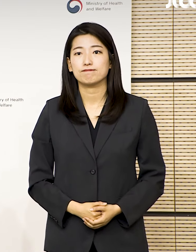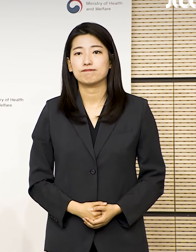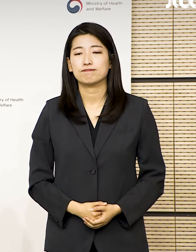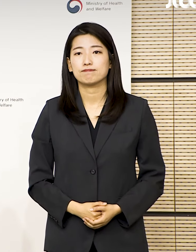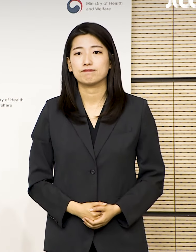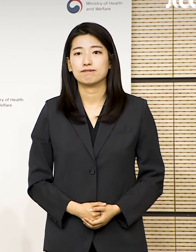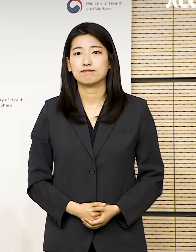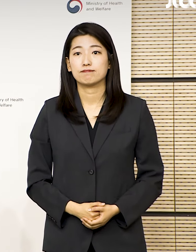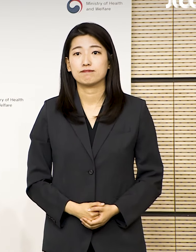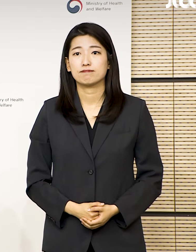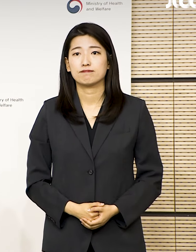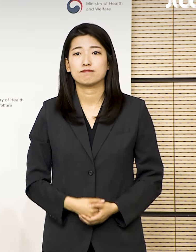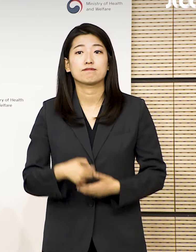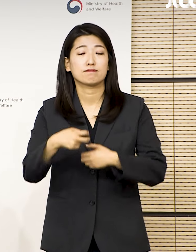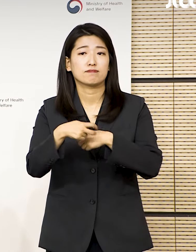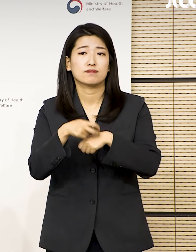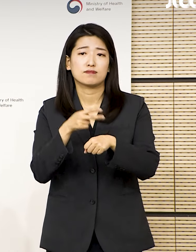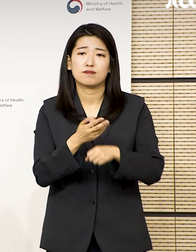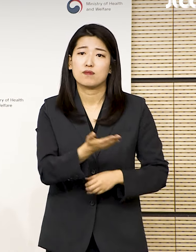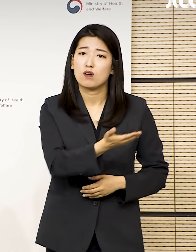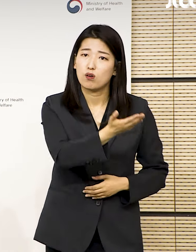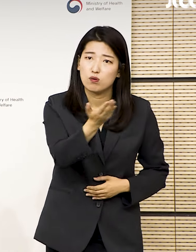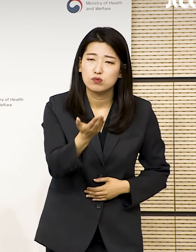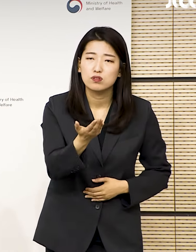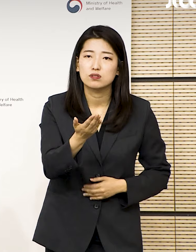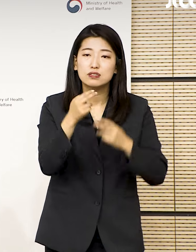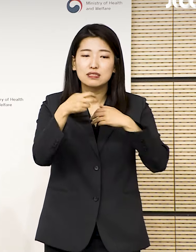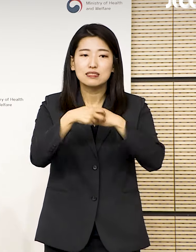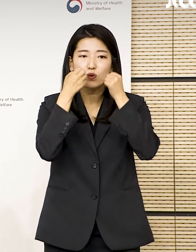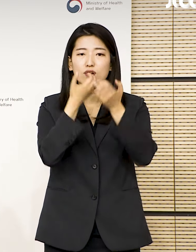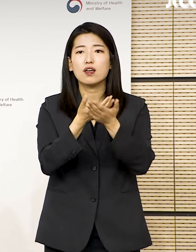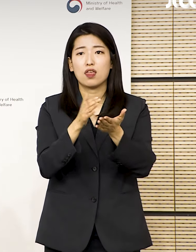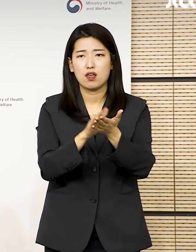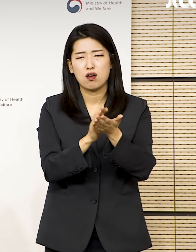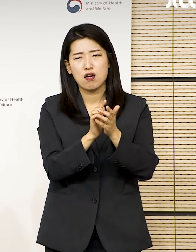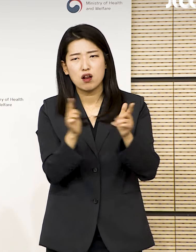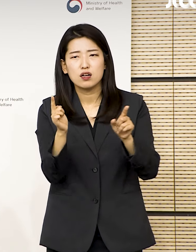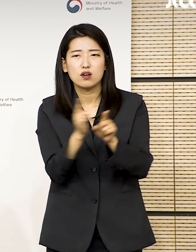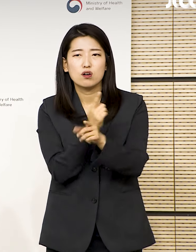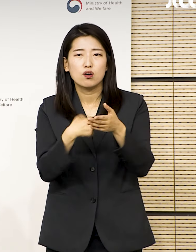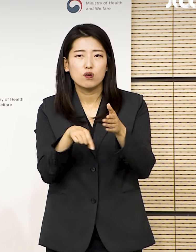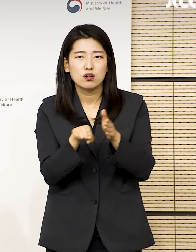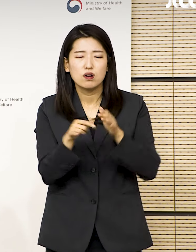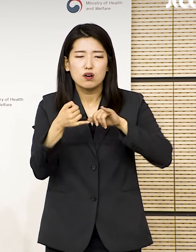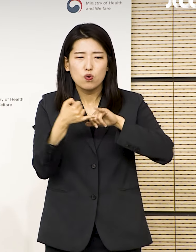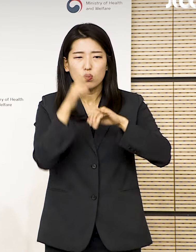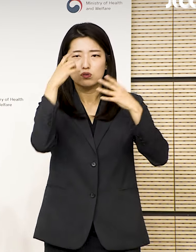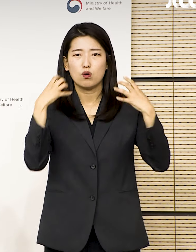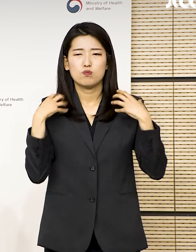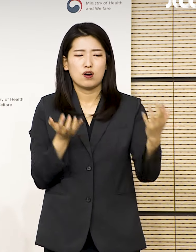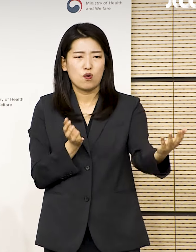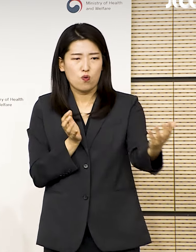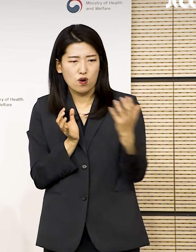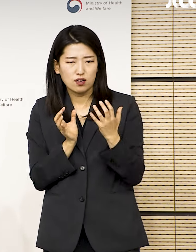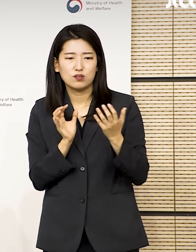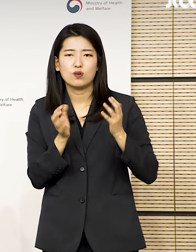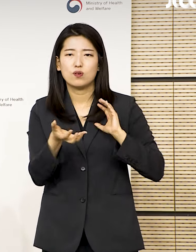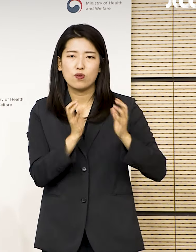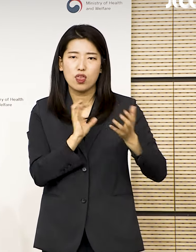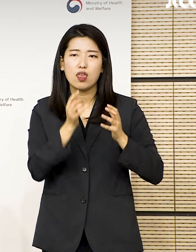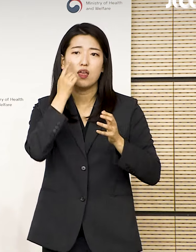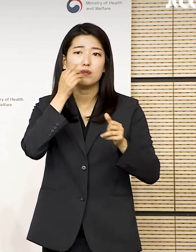위해 의사 여러분들이 대화의 자리에 나와 적극적으로 참여해 주실 것을 당부드립니다 의료개혁